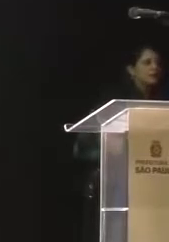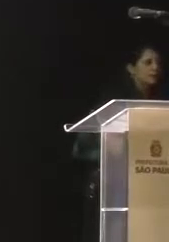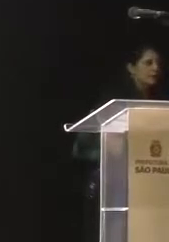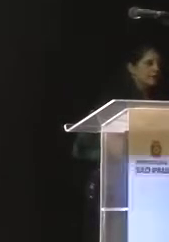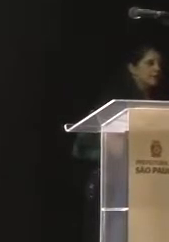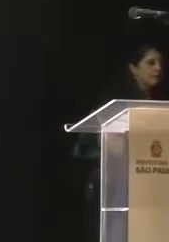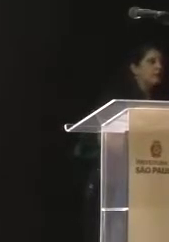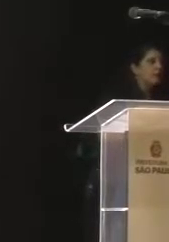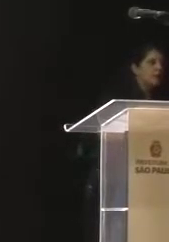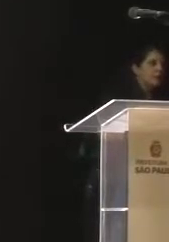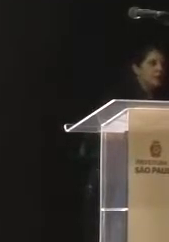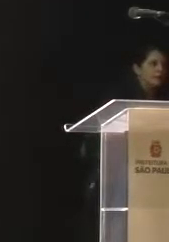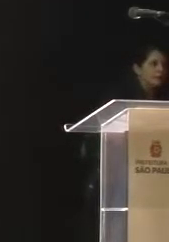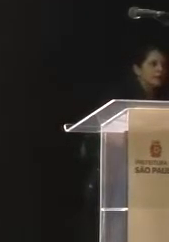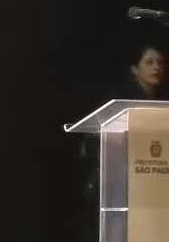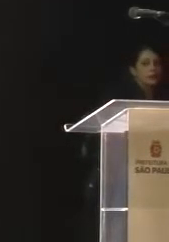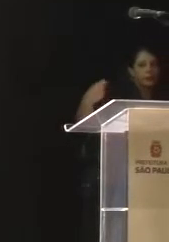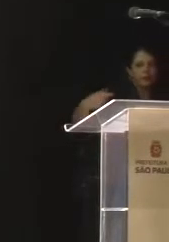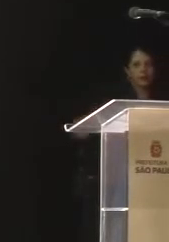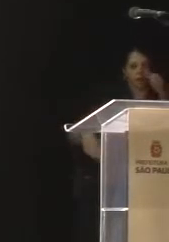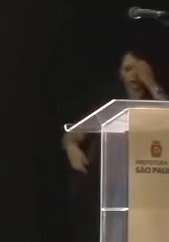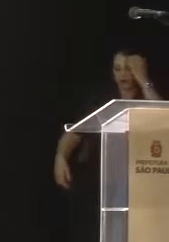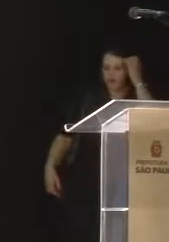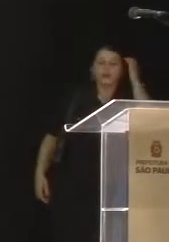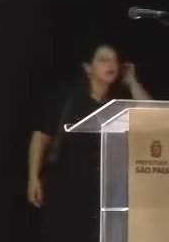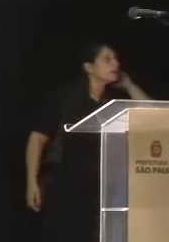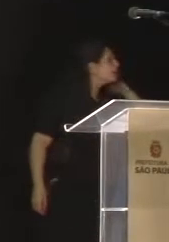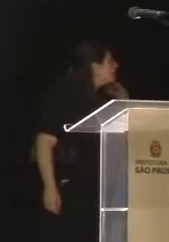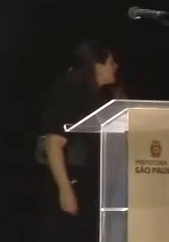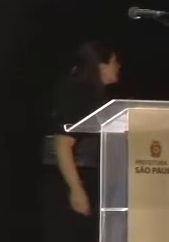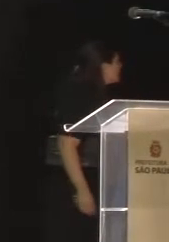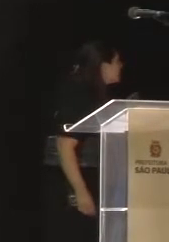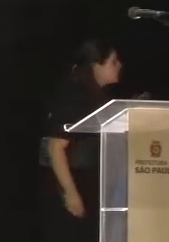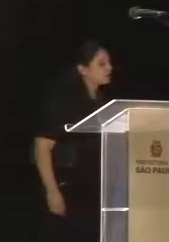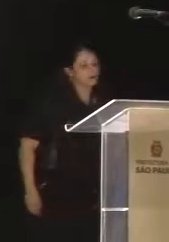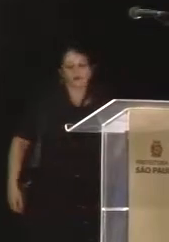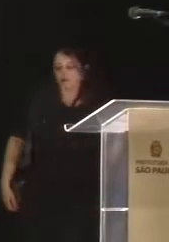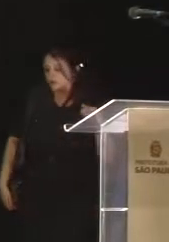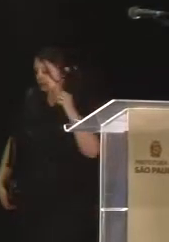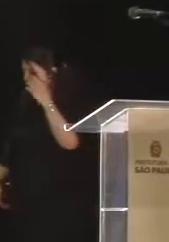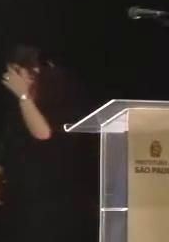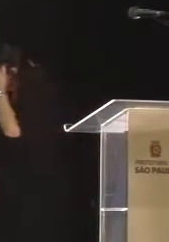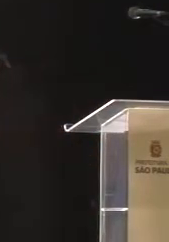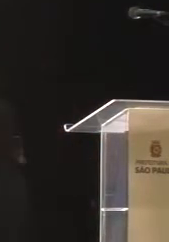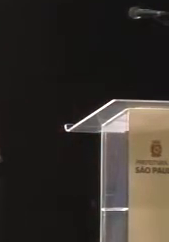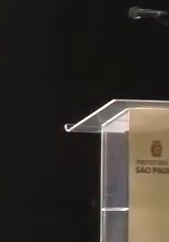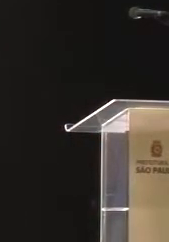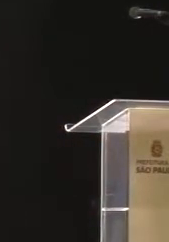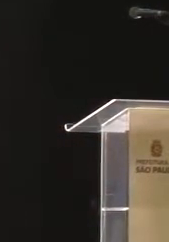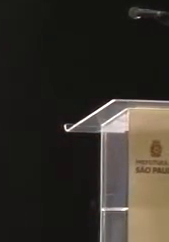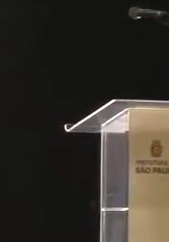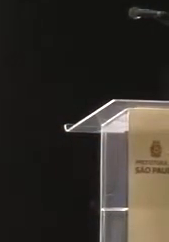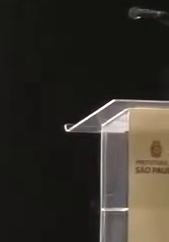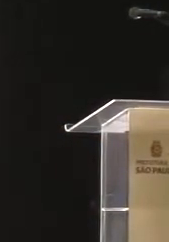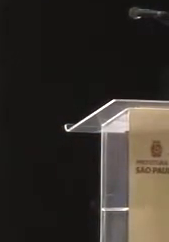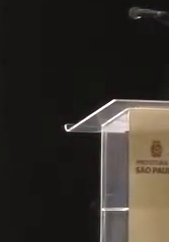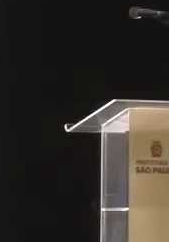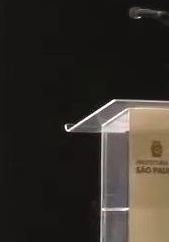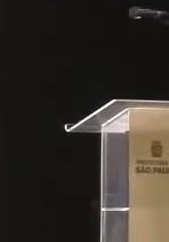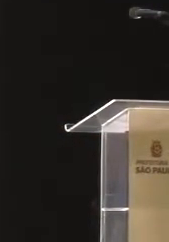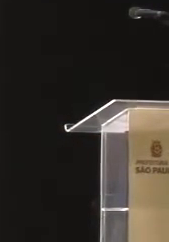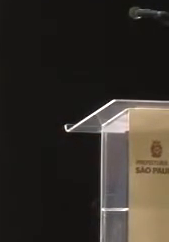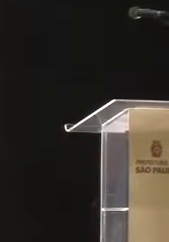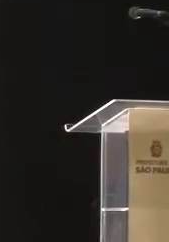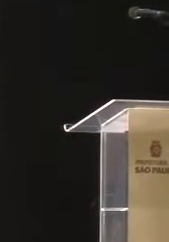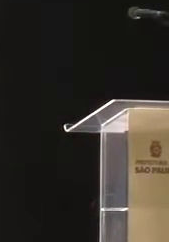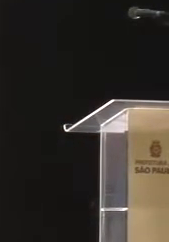como prioridade, e isso começa no município com uma educação melhor. Então, prefeito Haddad,